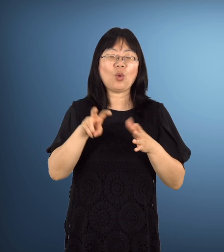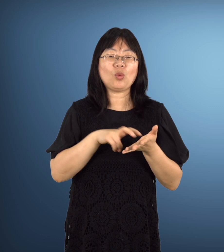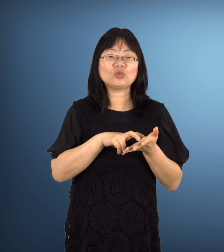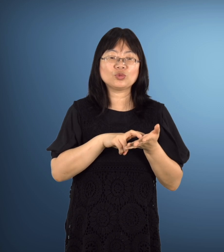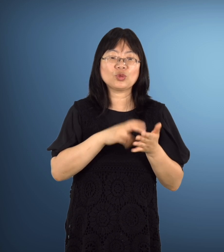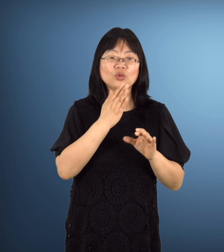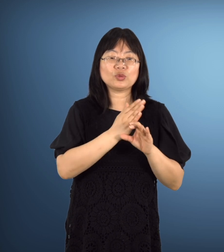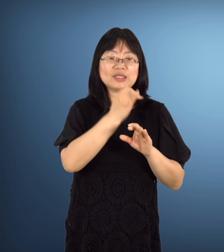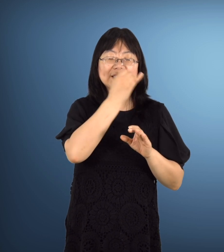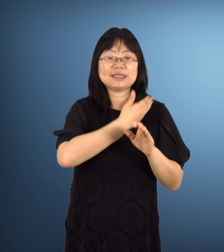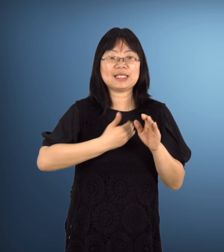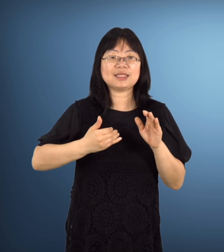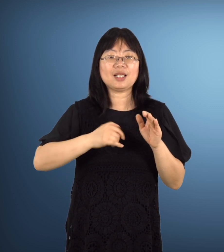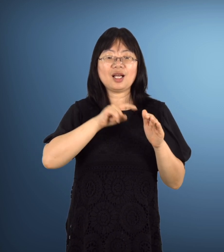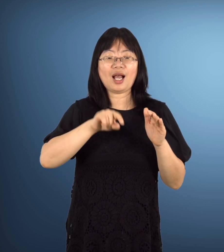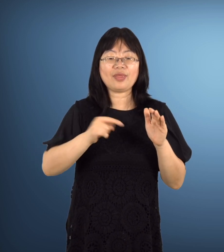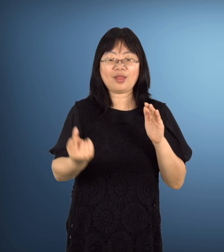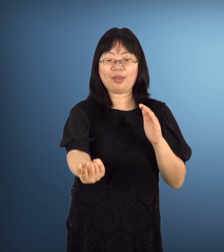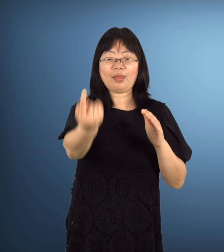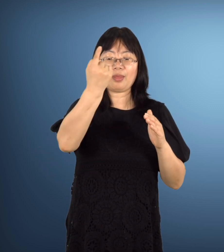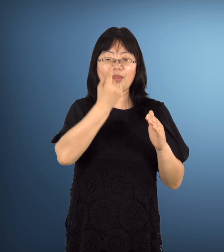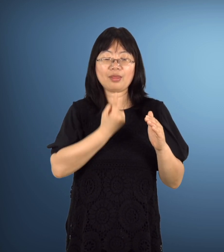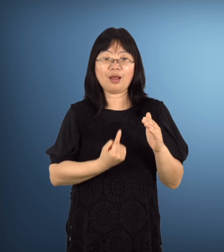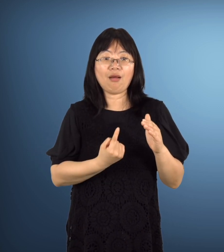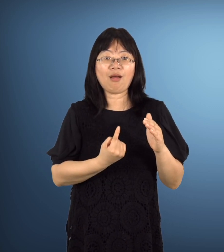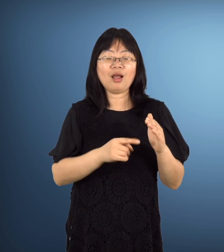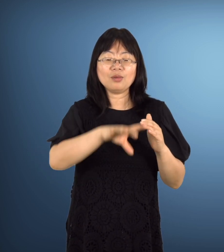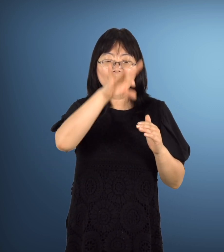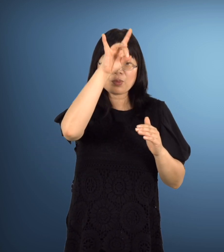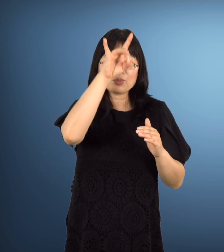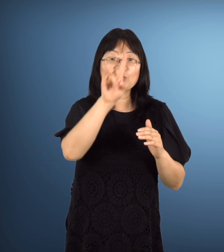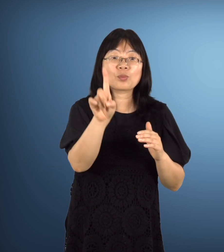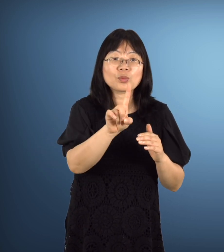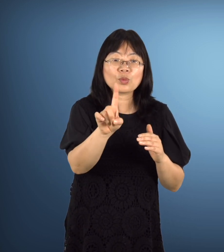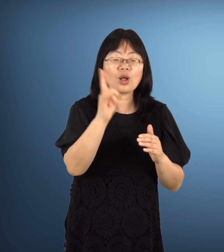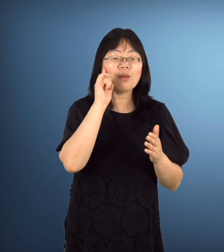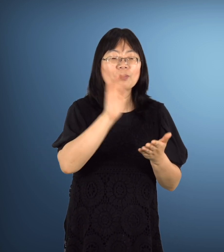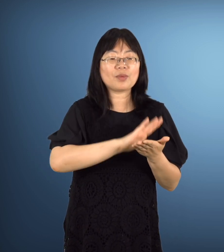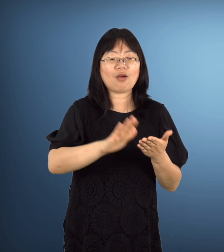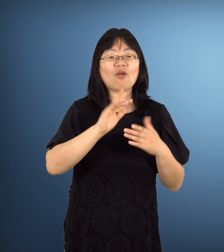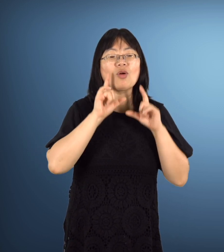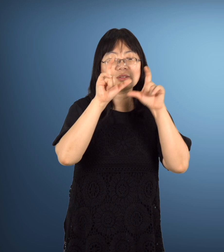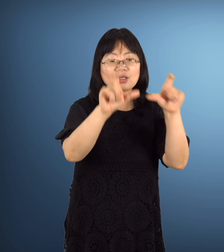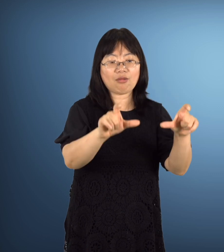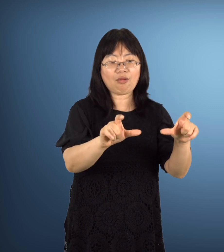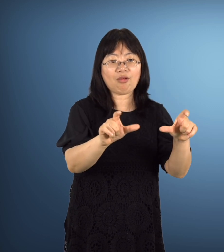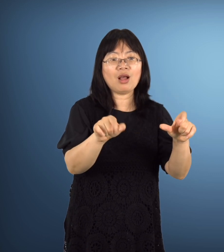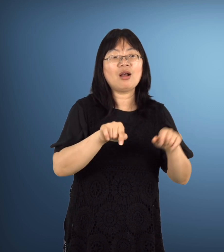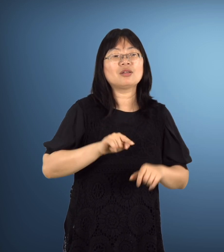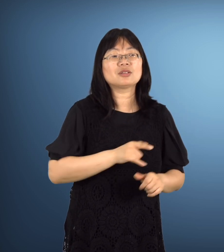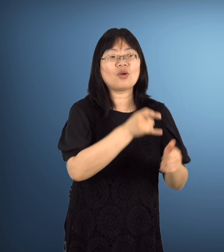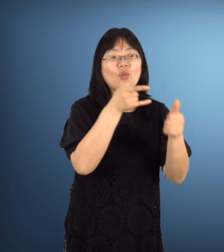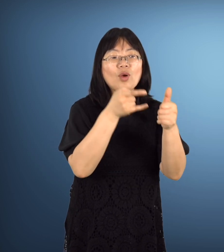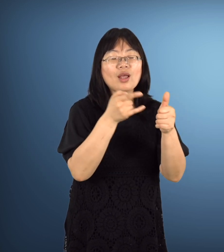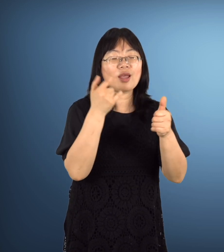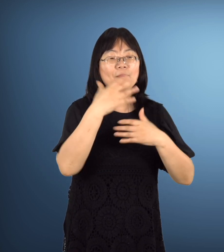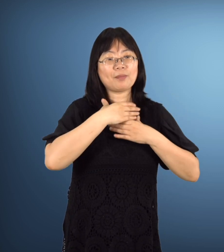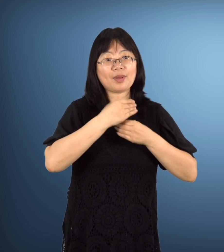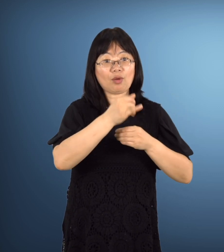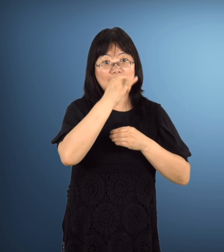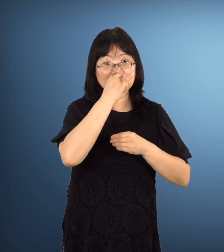떨고 있던 제자들 한복판에 들어가서 먼저 평안을 선언하십니다. 너희에게